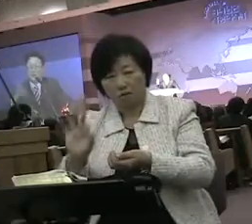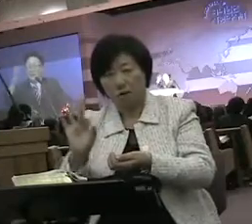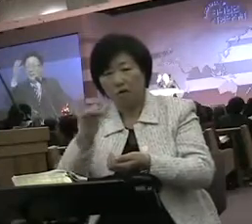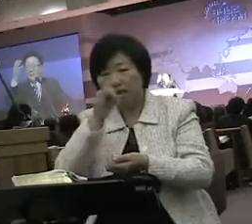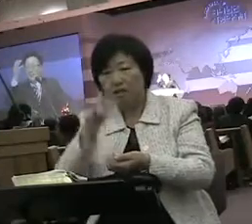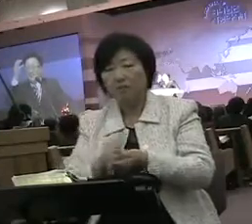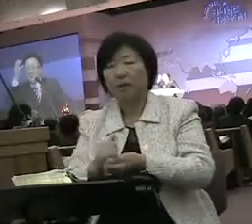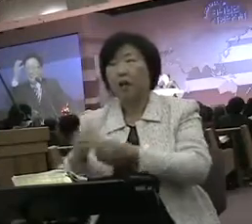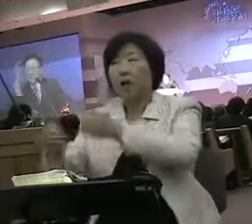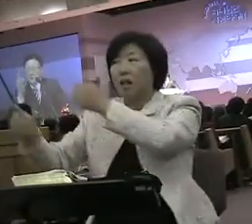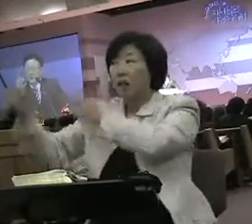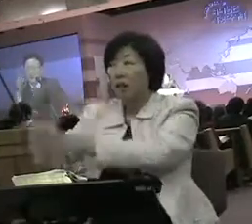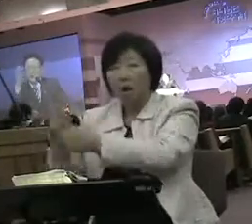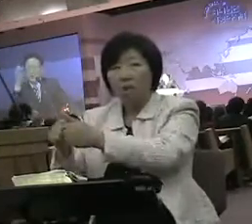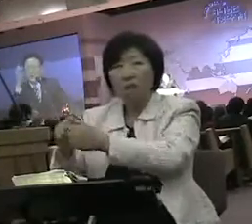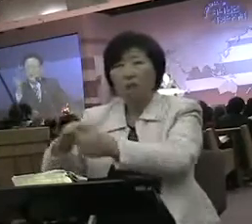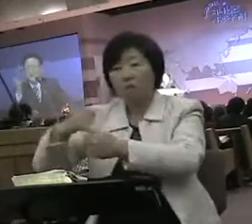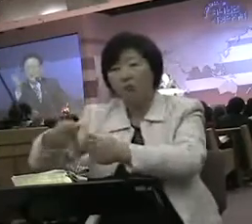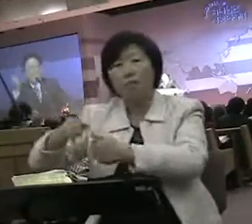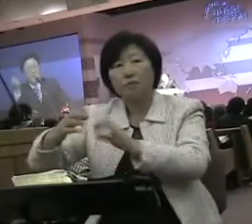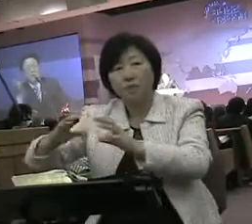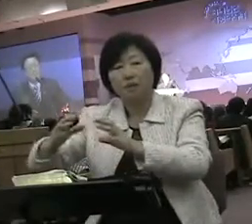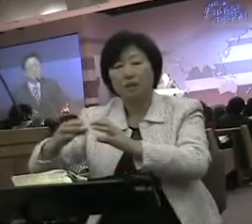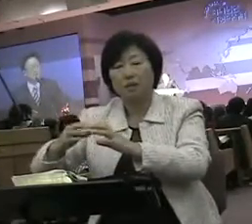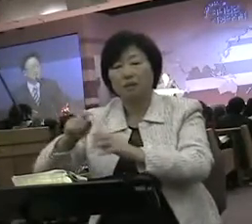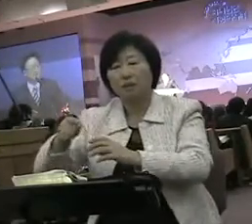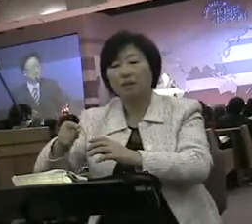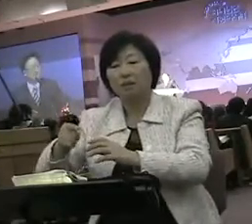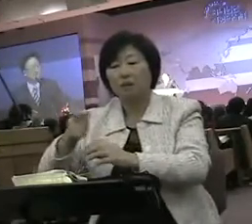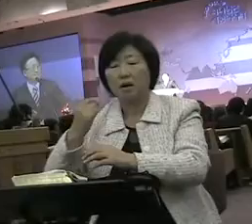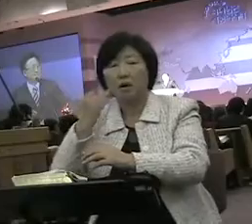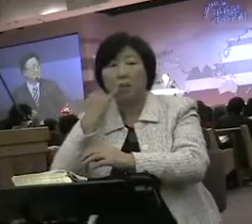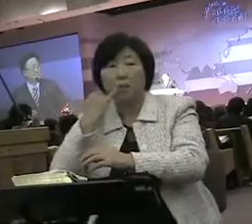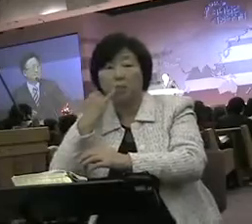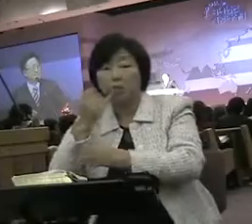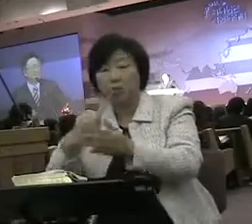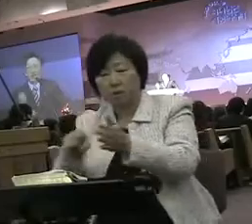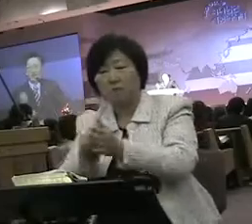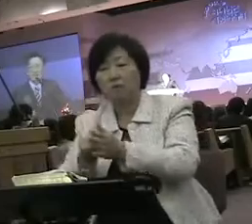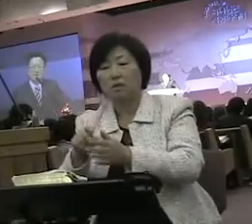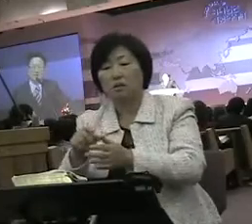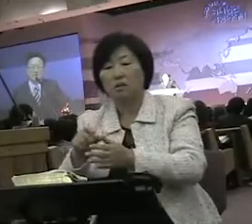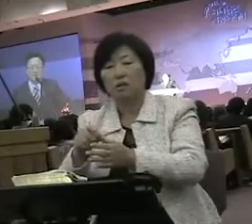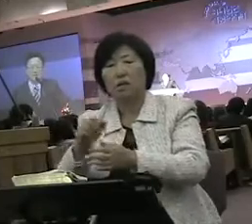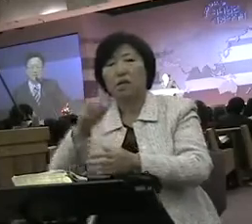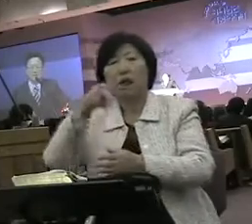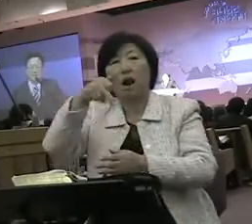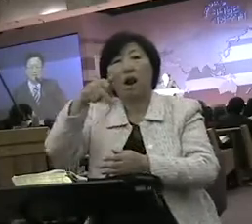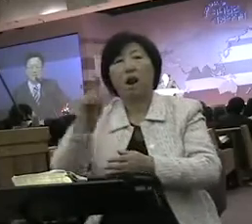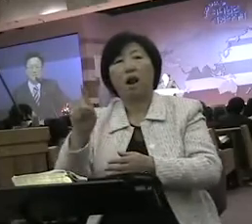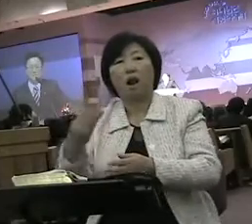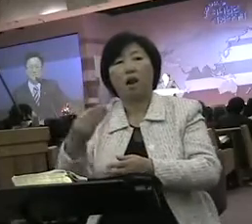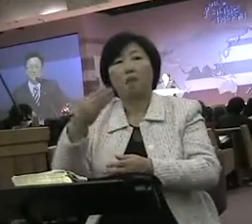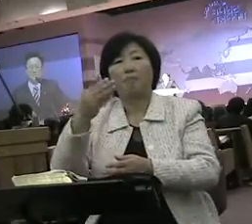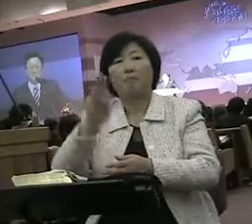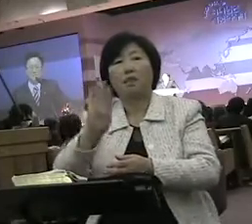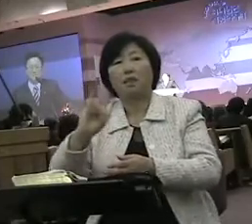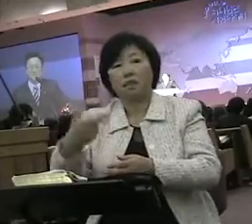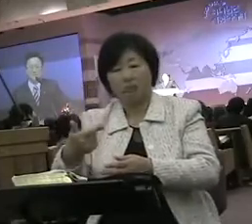후손들에게 하나님이 자기 세대에게 주신 그것을 맛보게 하고 있습니다. 살민 대학을 세웁니다.